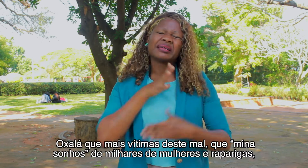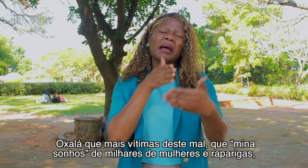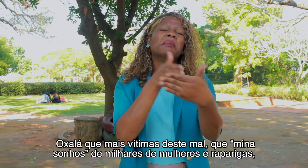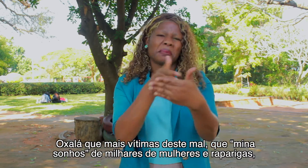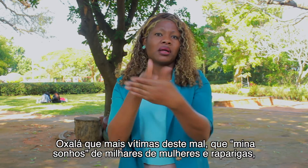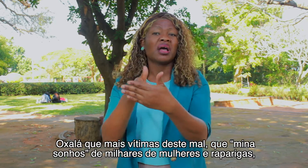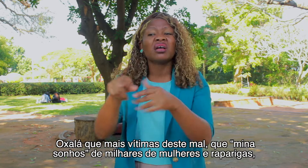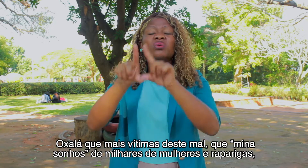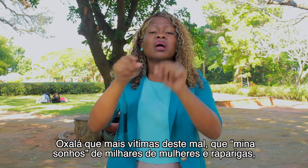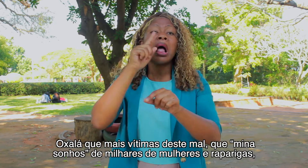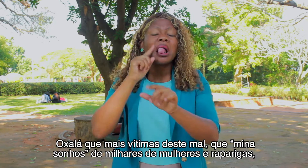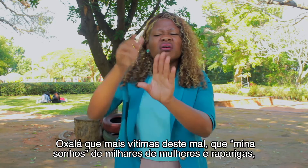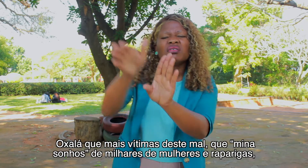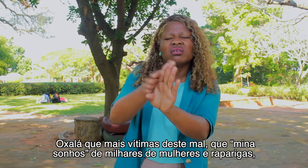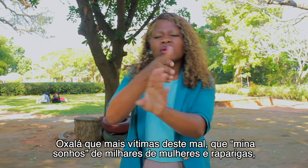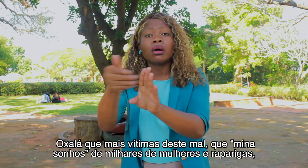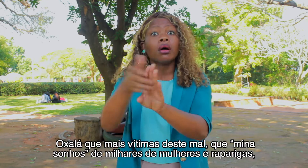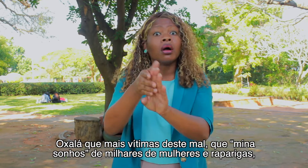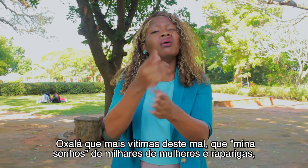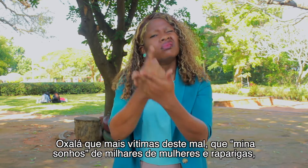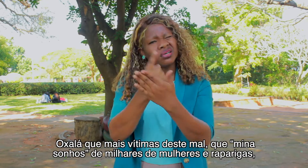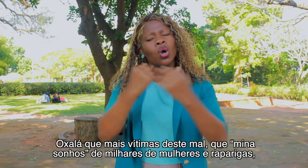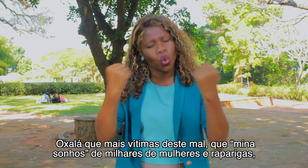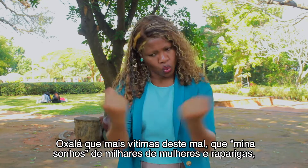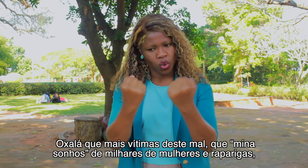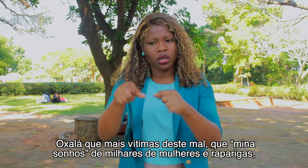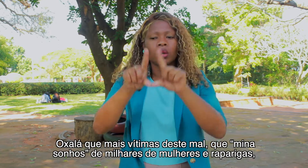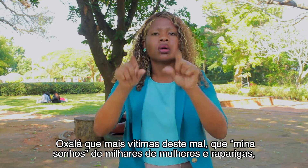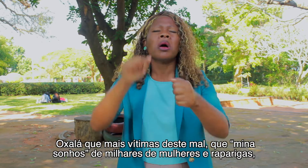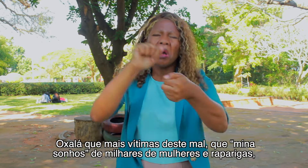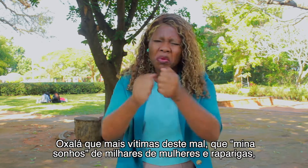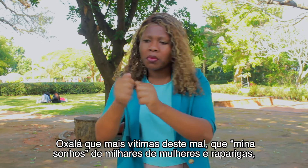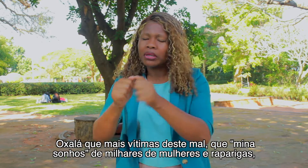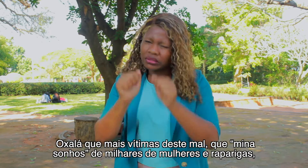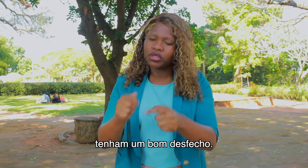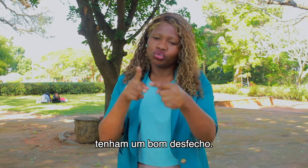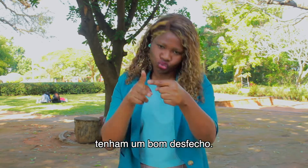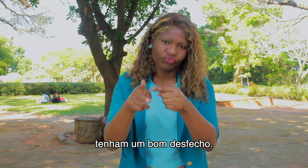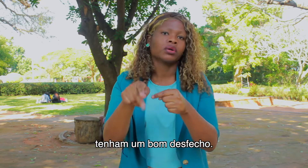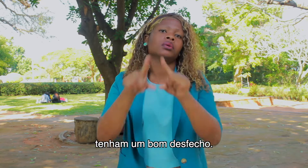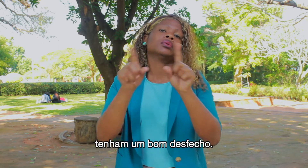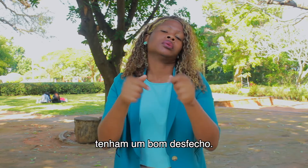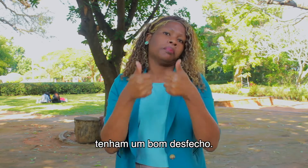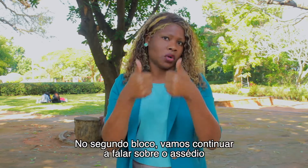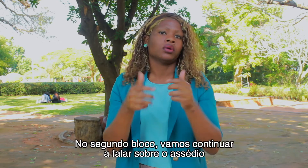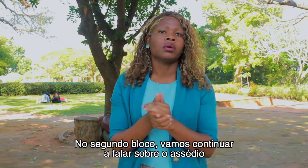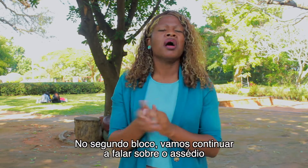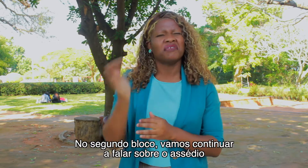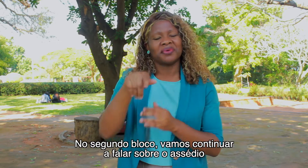Oxalá que mais vítimas deste mal que mina sonhos de milhares de mulheres e raparigas tenham um bom desfecho. No segundo bloco,